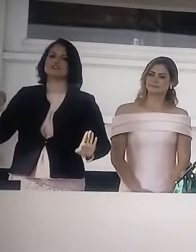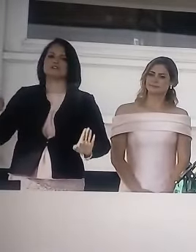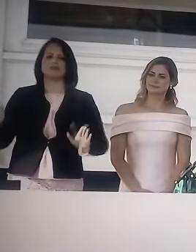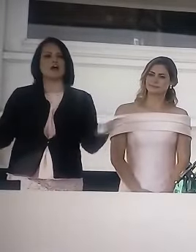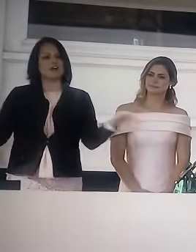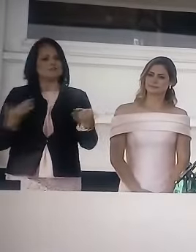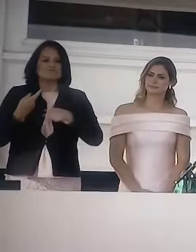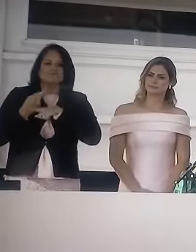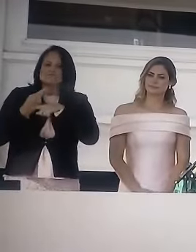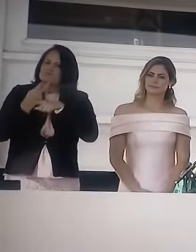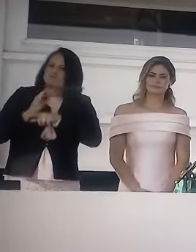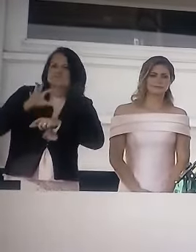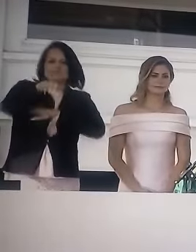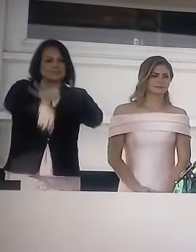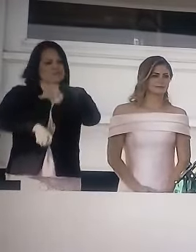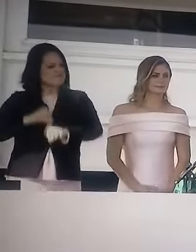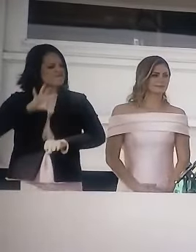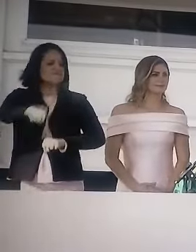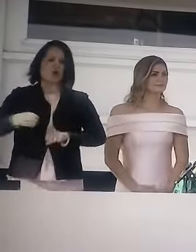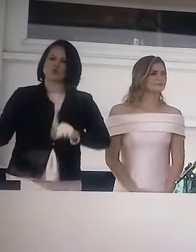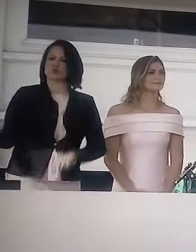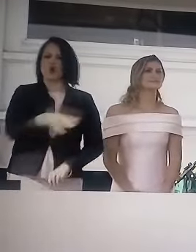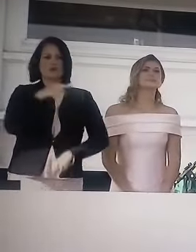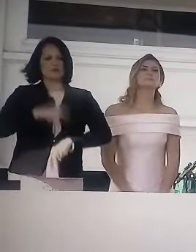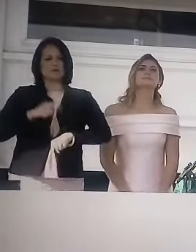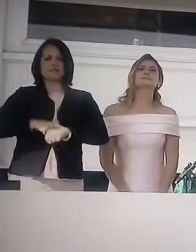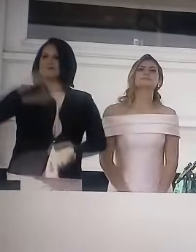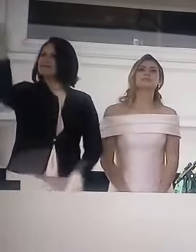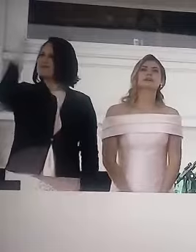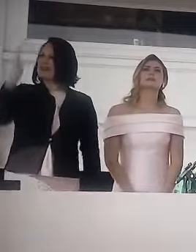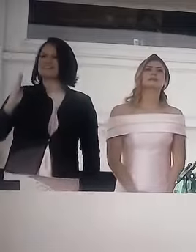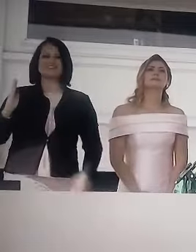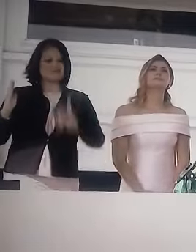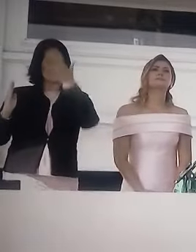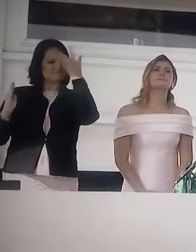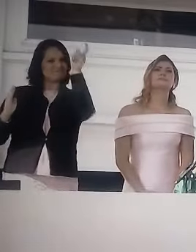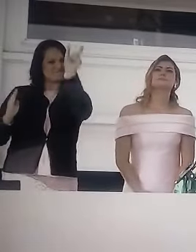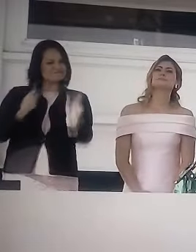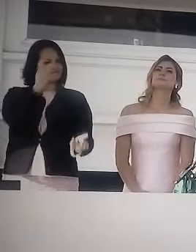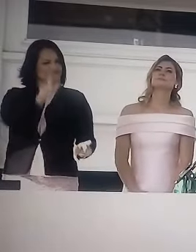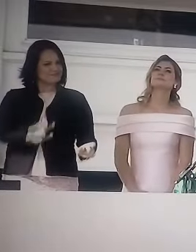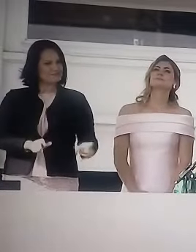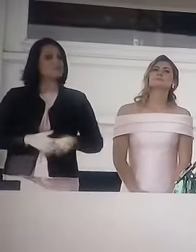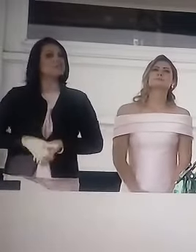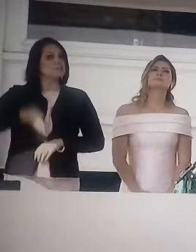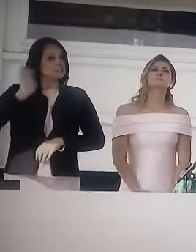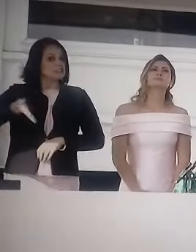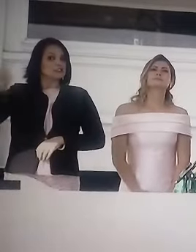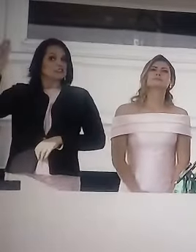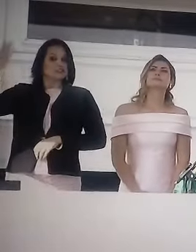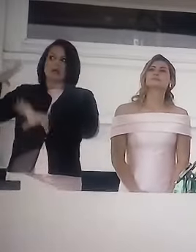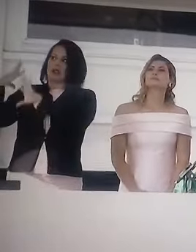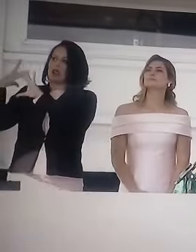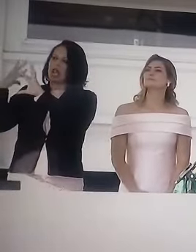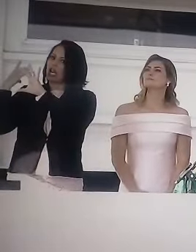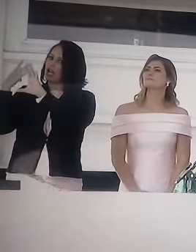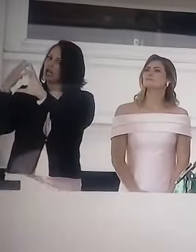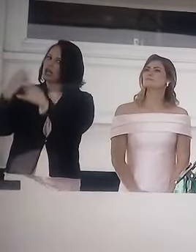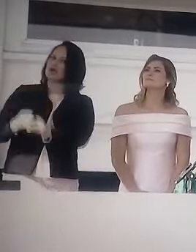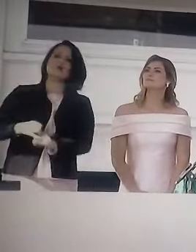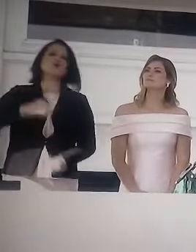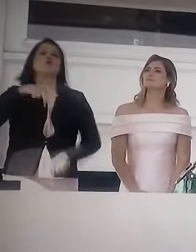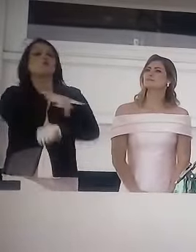Vamos em busca de um novo tempo para o Brasil e para os brasileiros. Por muito tempo, o país foi